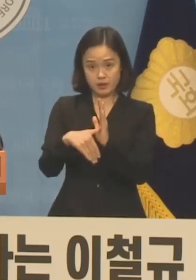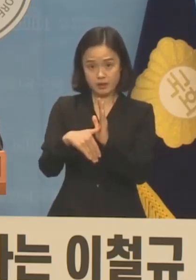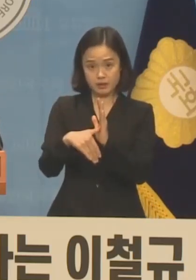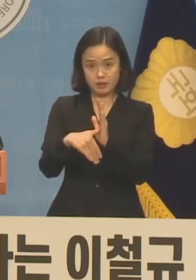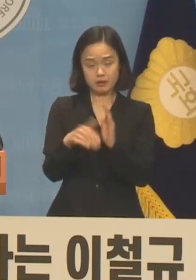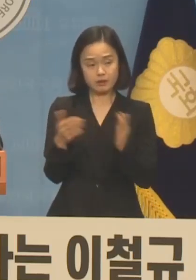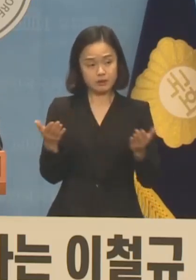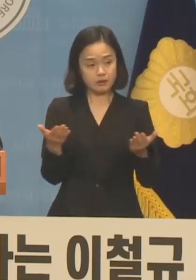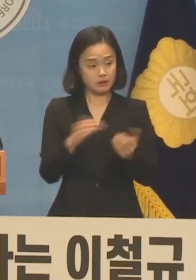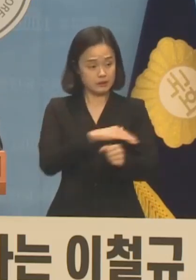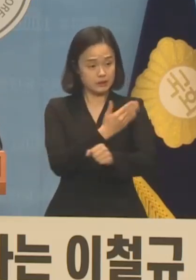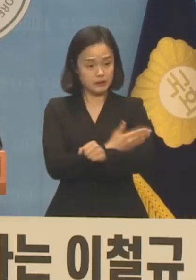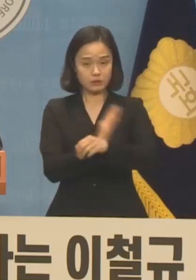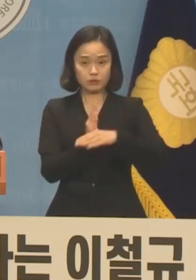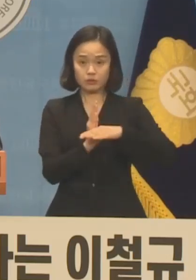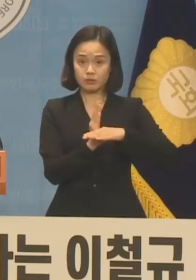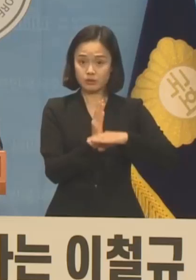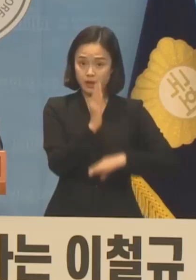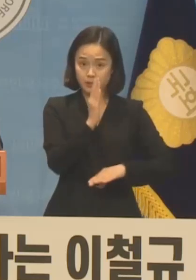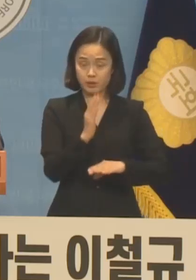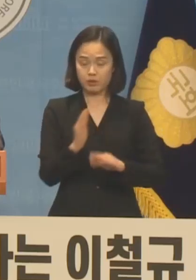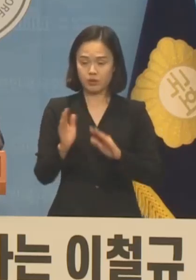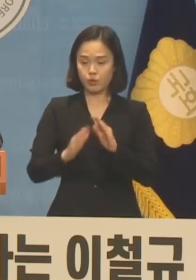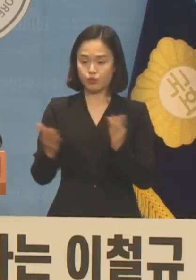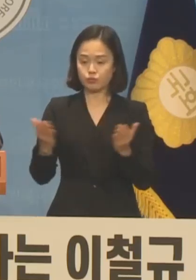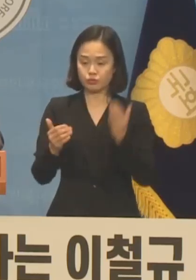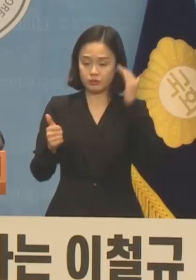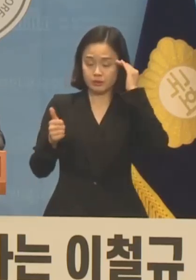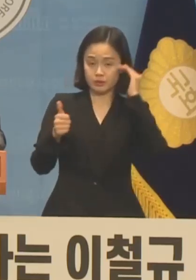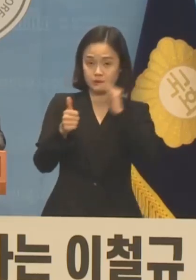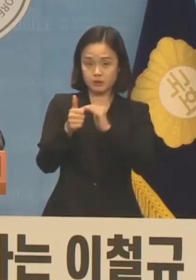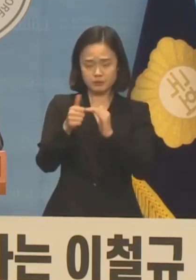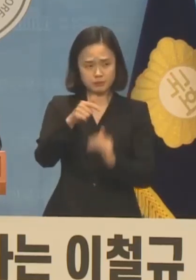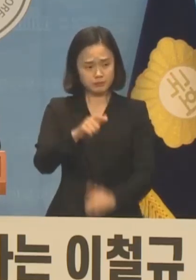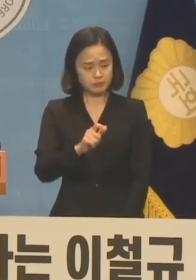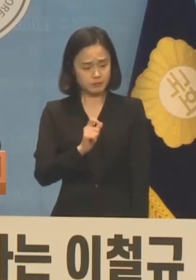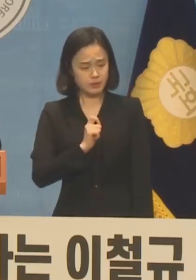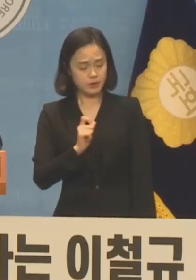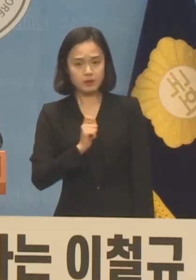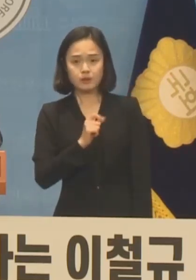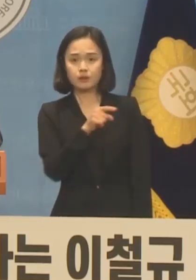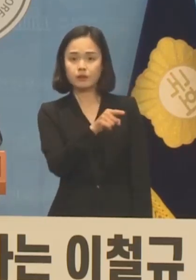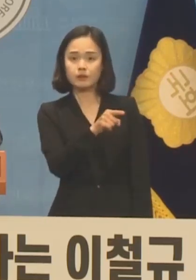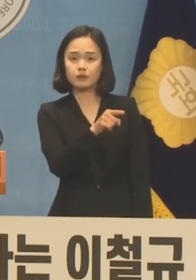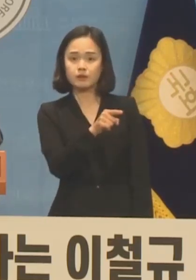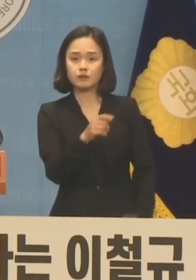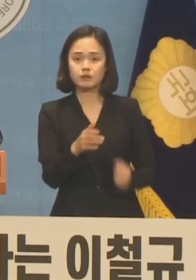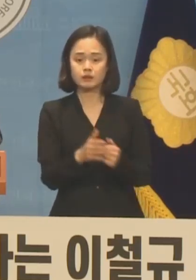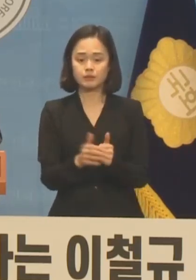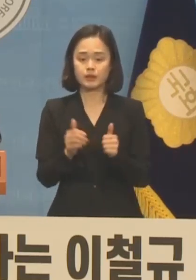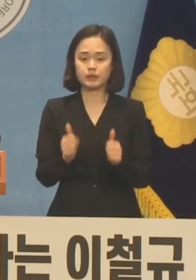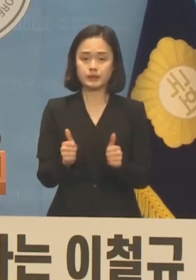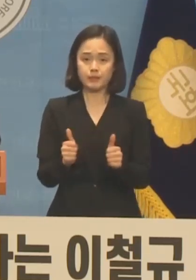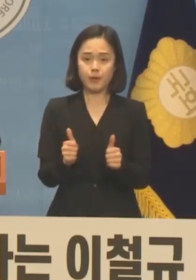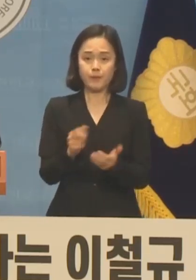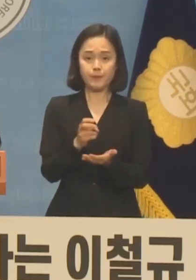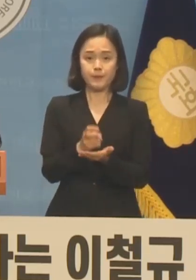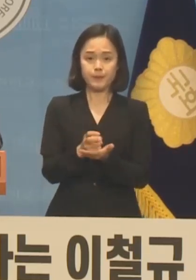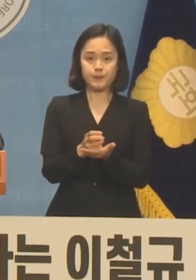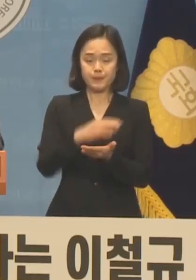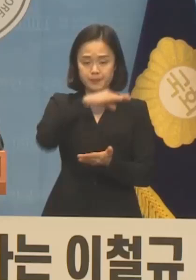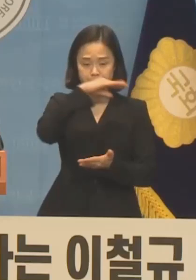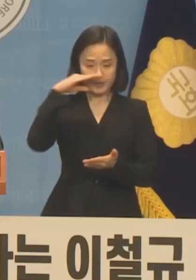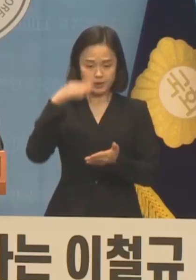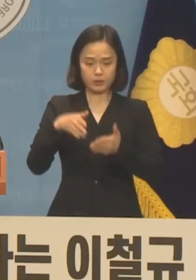방해에 의혹이 짙은 그런 일에 대해서 사법정의 바로 세우기 시민행동의